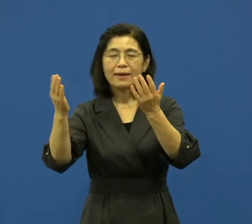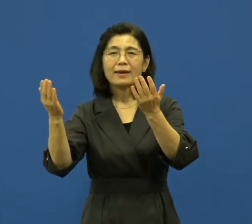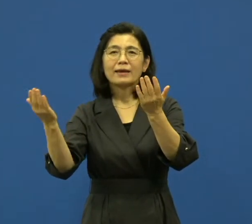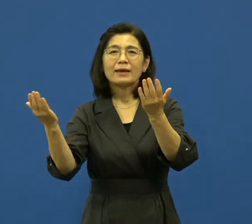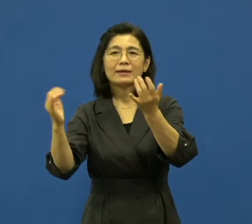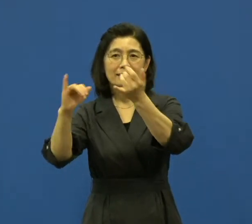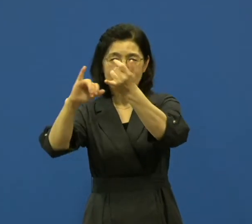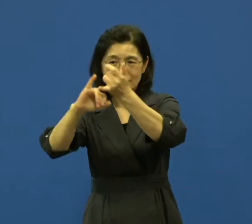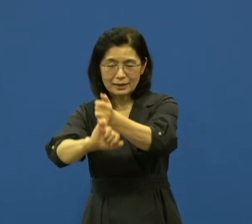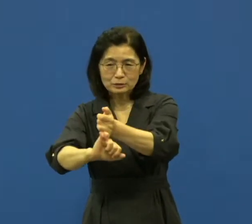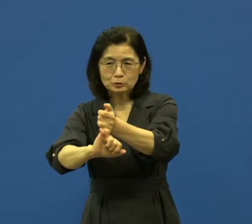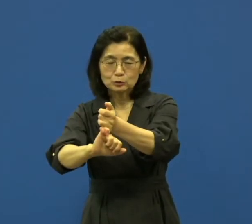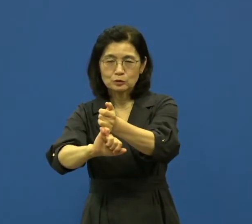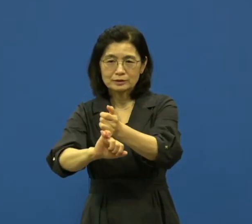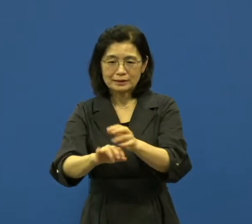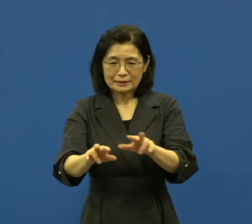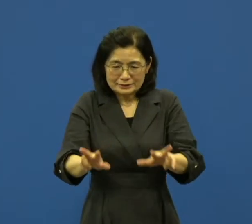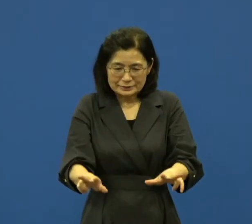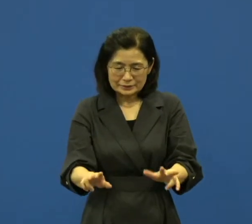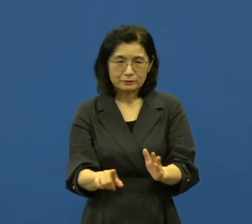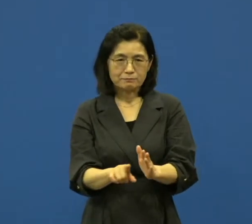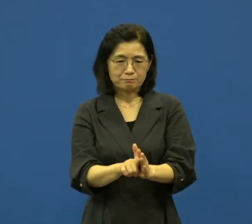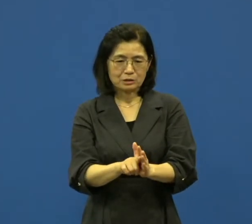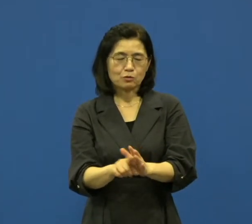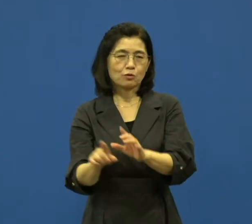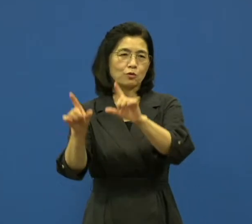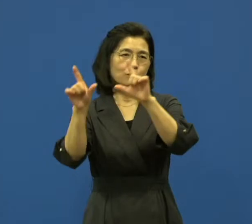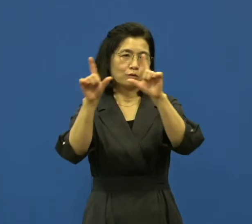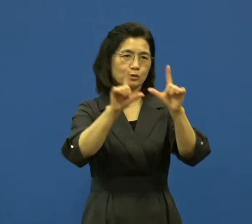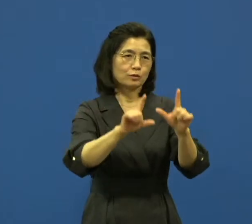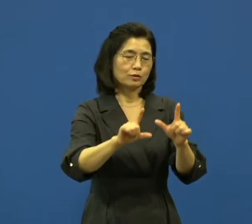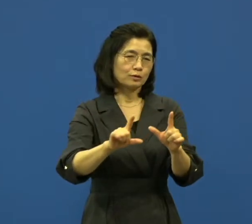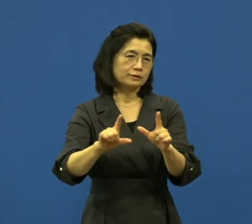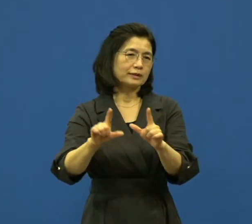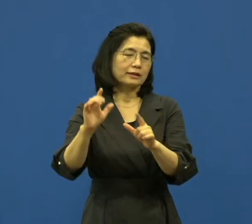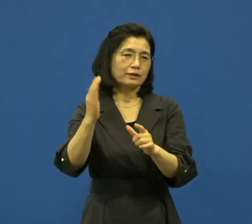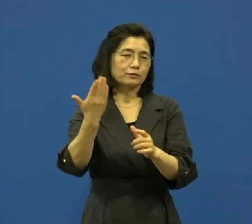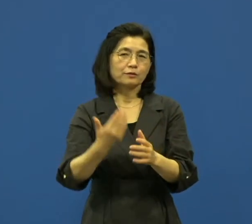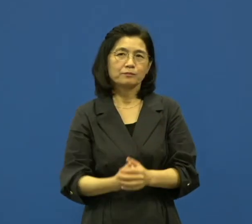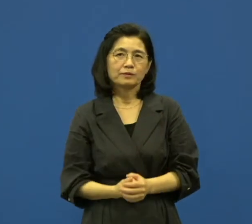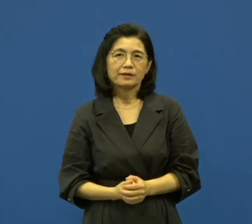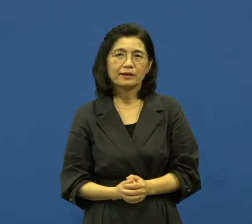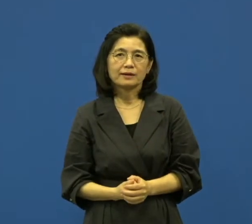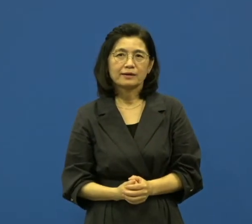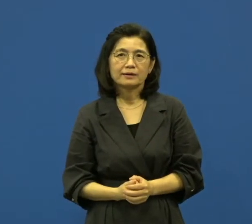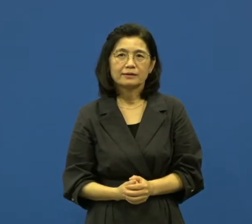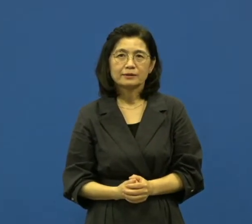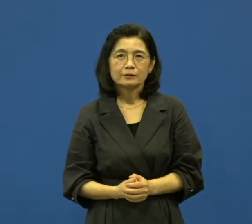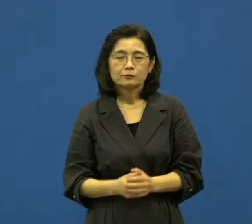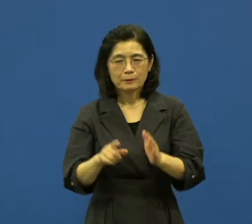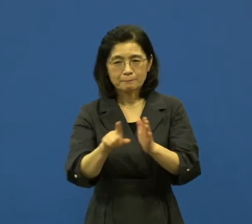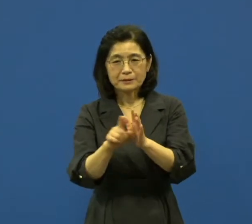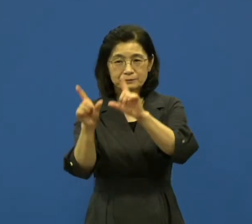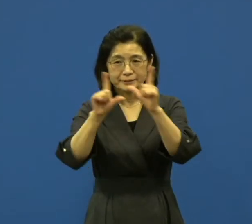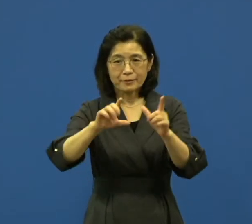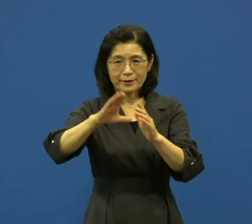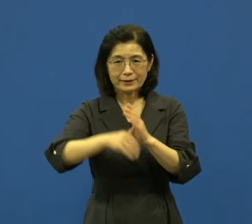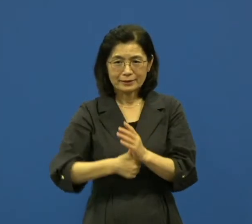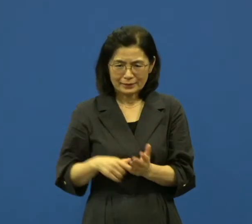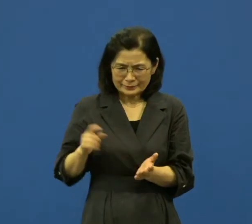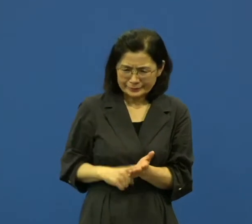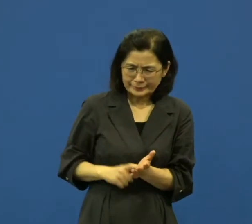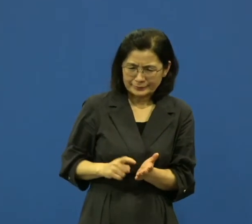장래의 약속은 하나님이 정하신 시간에 이루어집니다. 그래서 믿음의 길에서 조급함은 건물입니다.